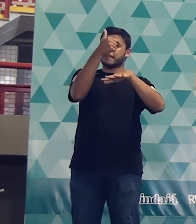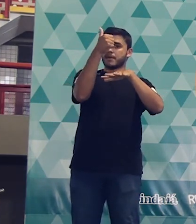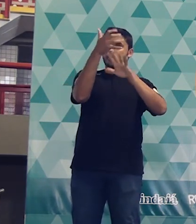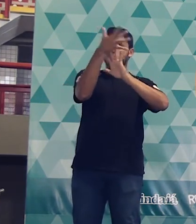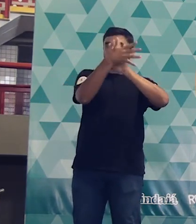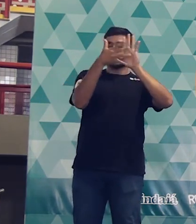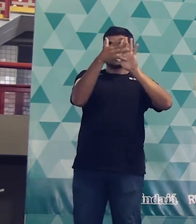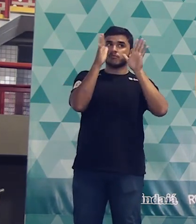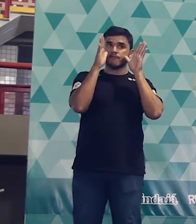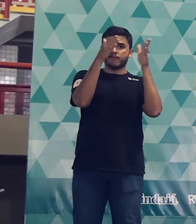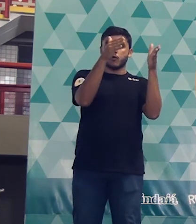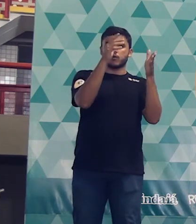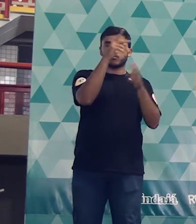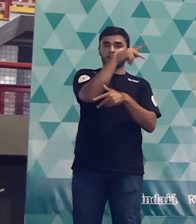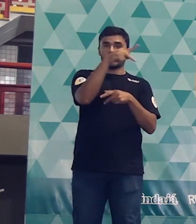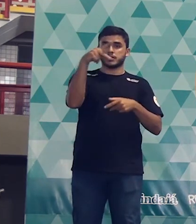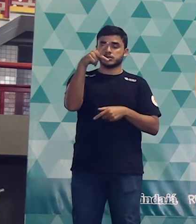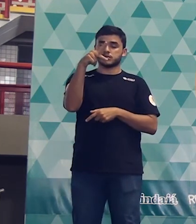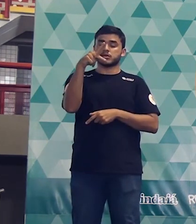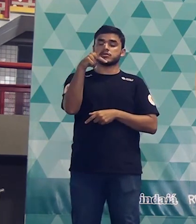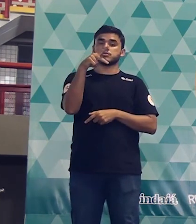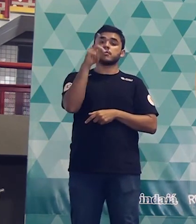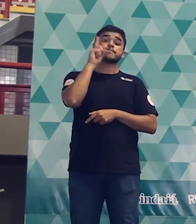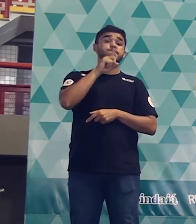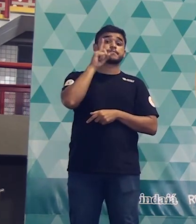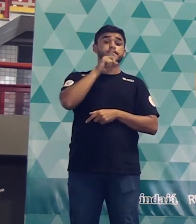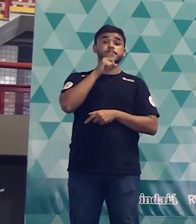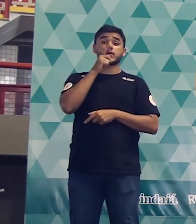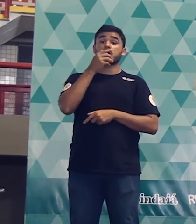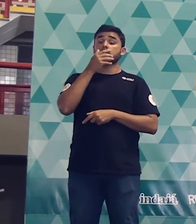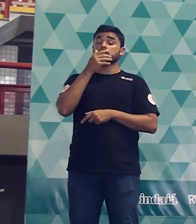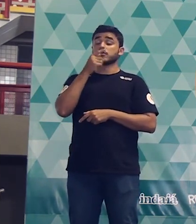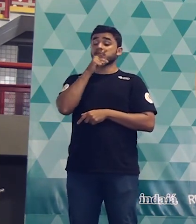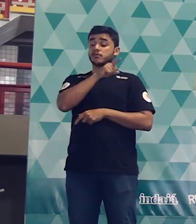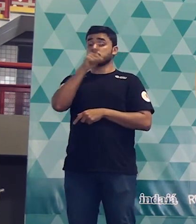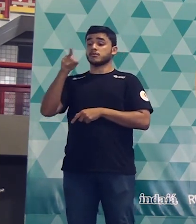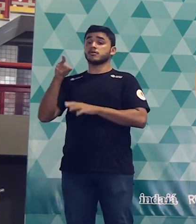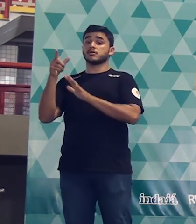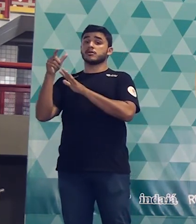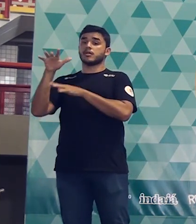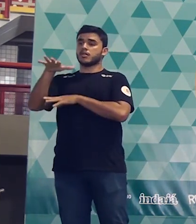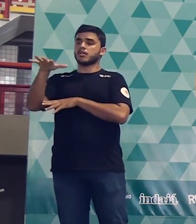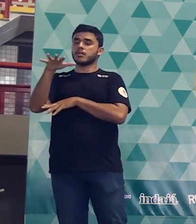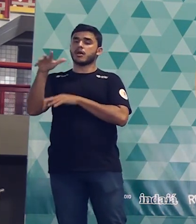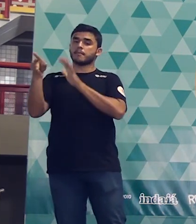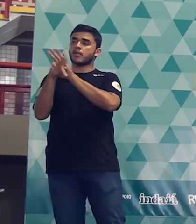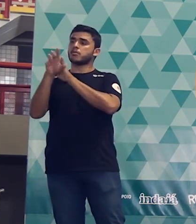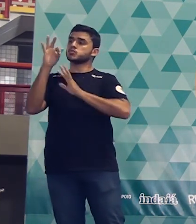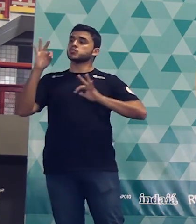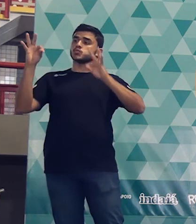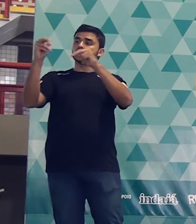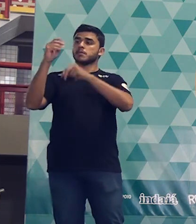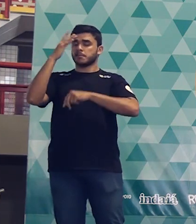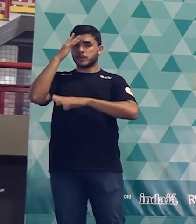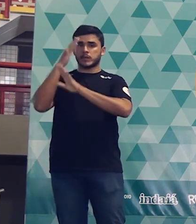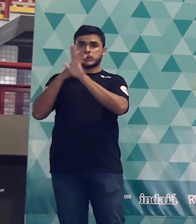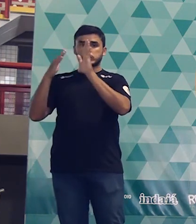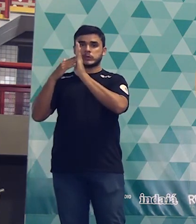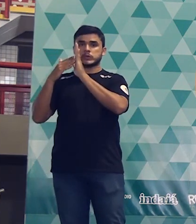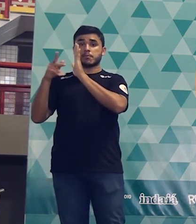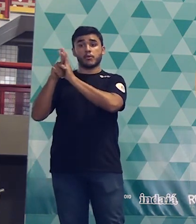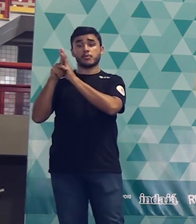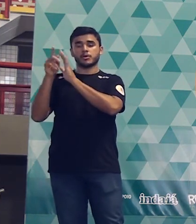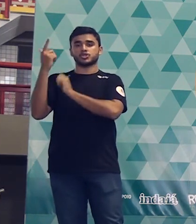Unidos. E o segundo, ao leitor em geral, né? Uma vez que se trata de um dicionário